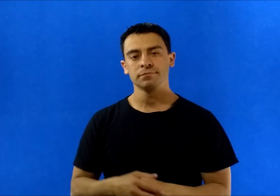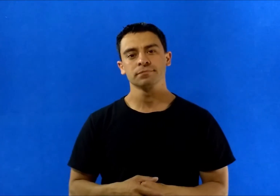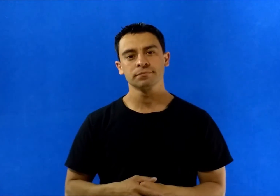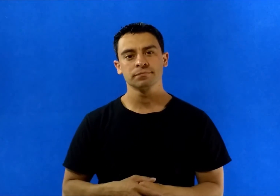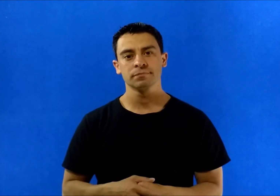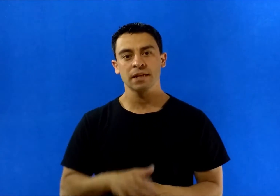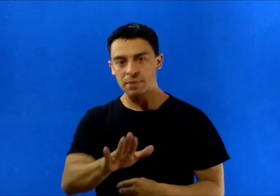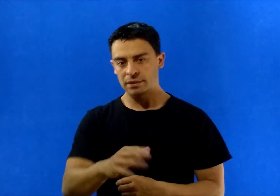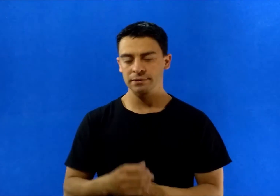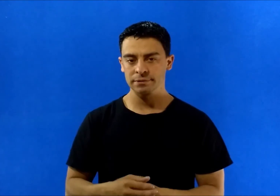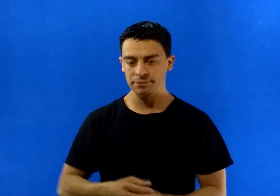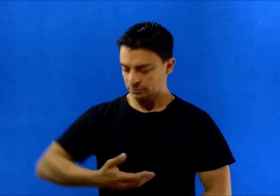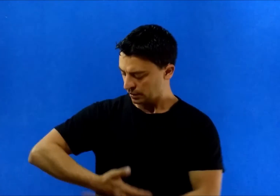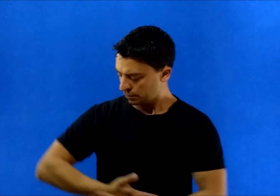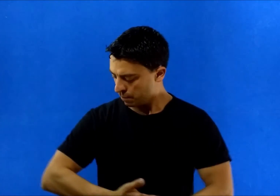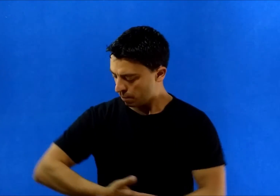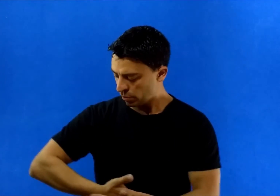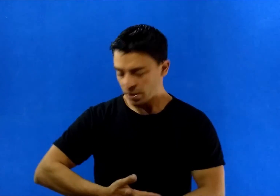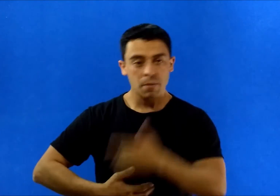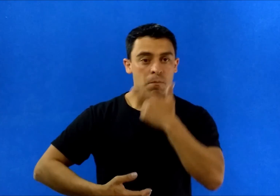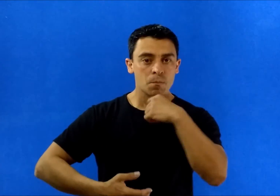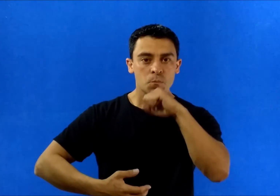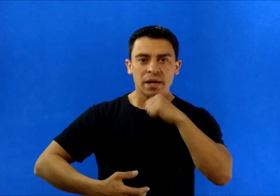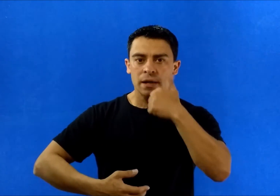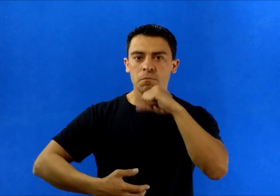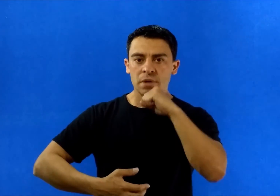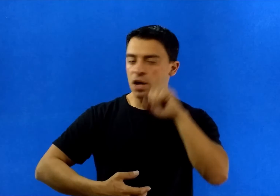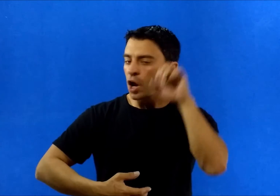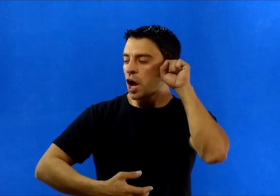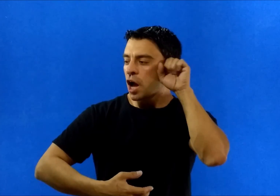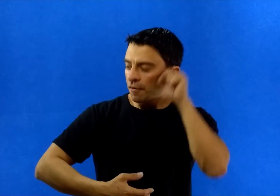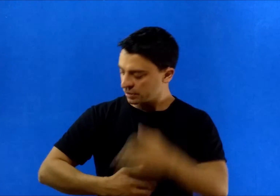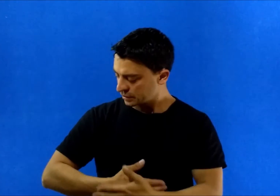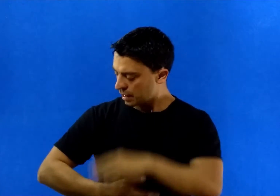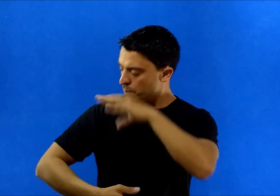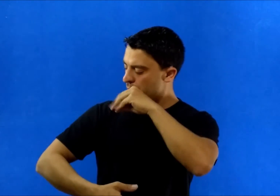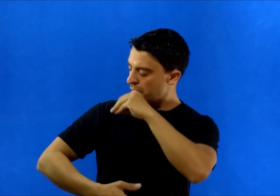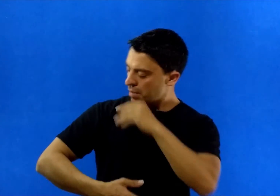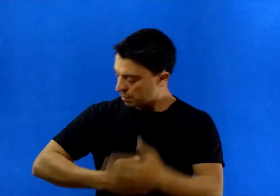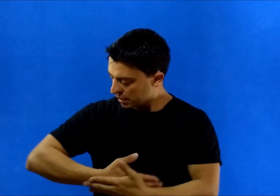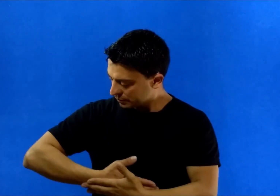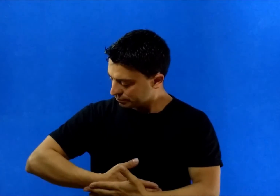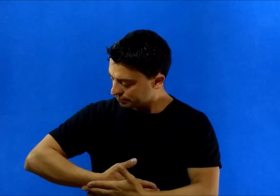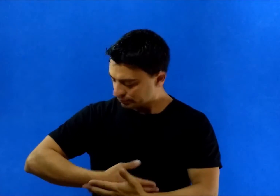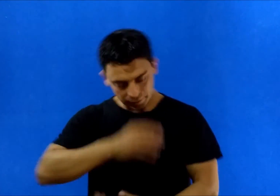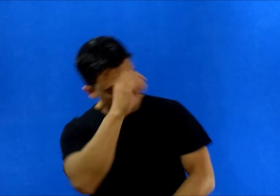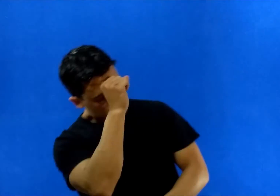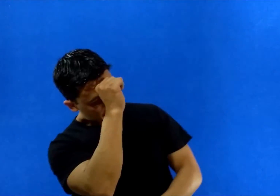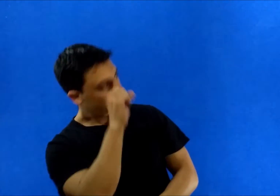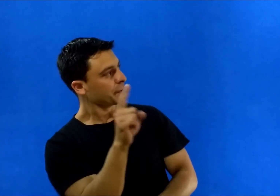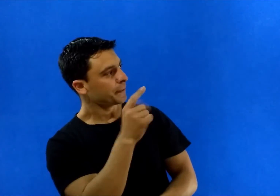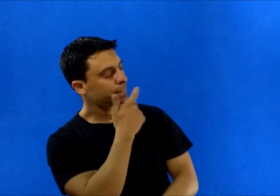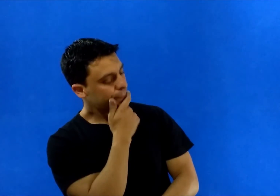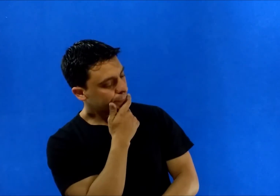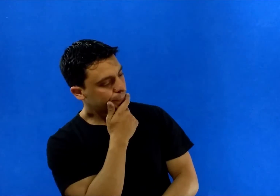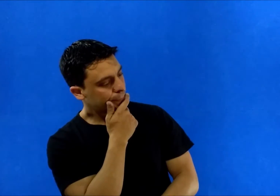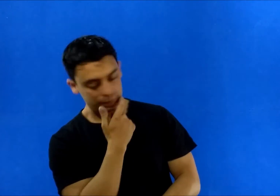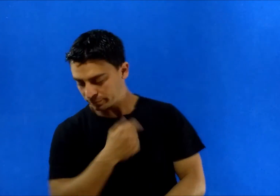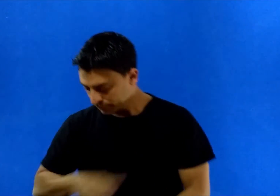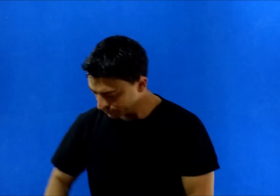Alguns têm essa dificuldade. Mas o bebê, que o pai e a mãe ouvem e vão falando, oralizando, ele não